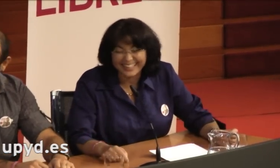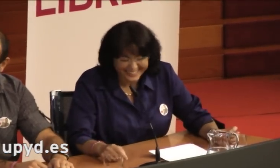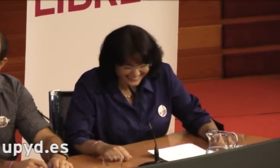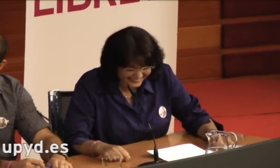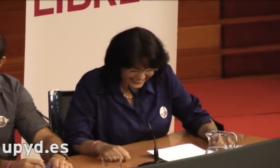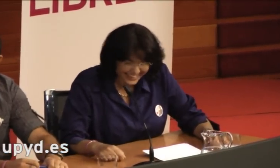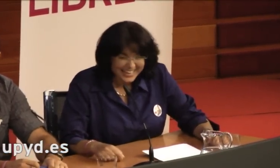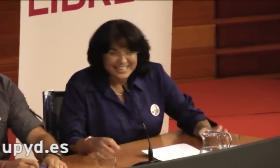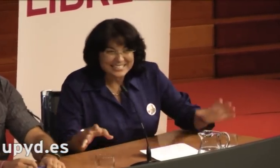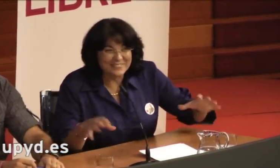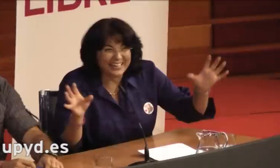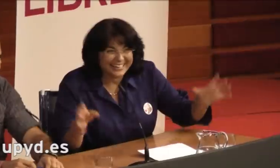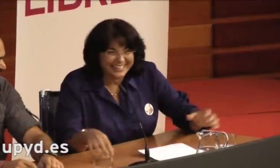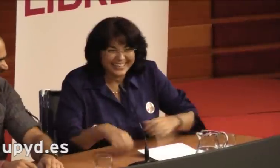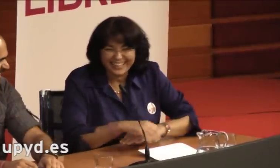pico.